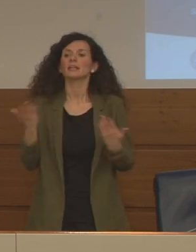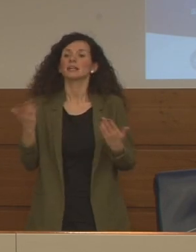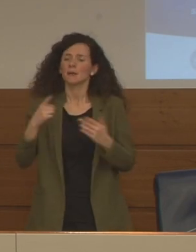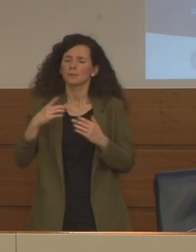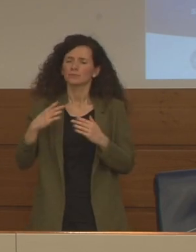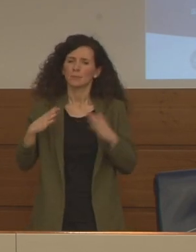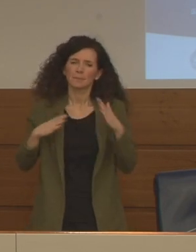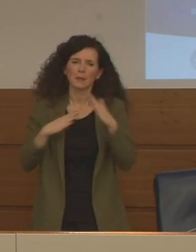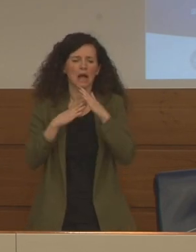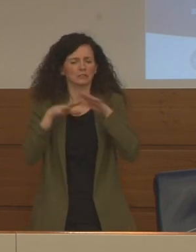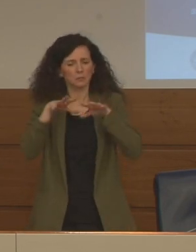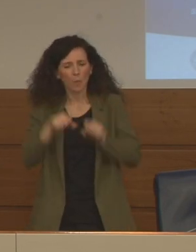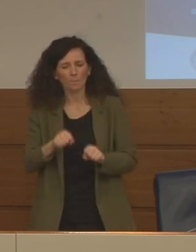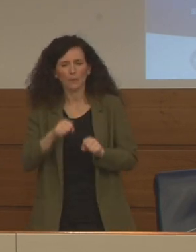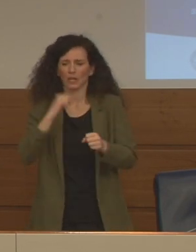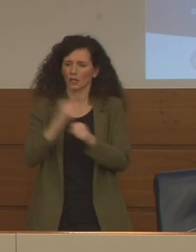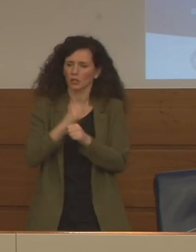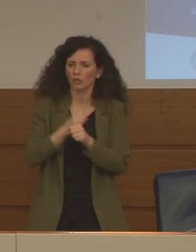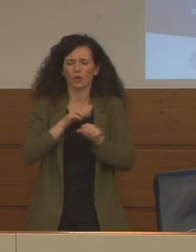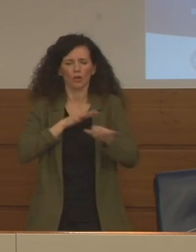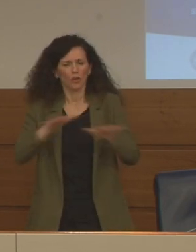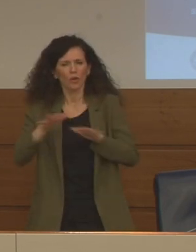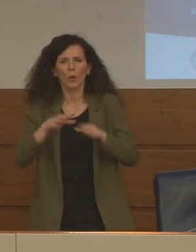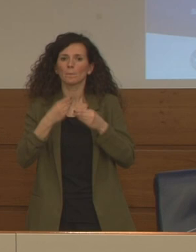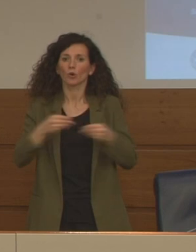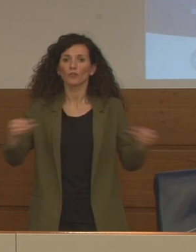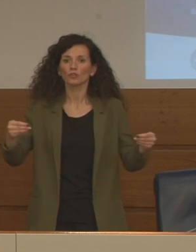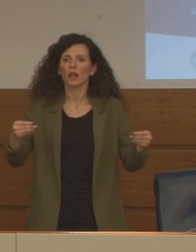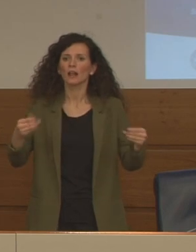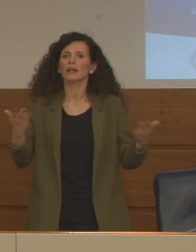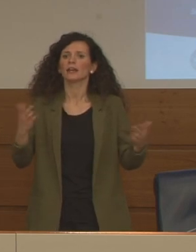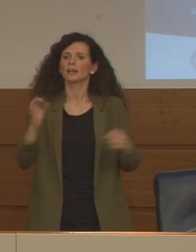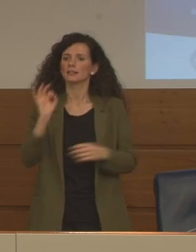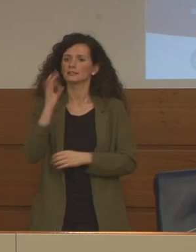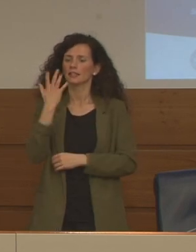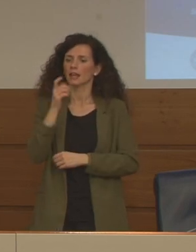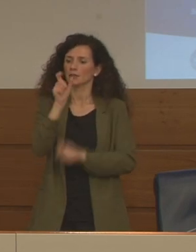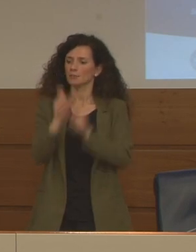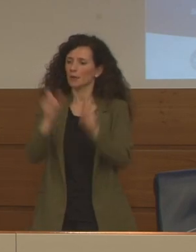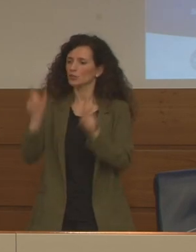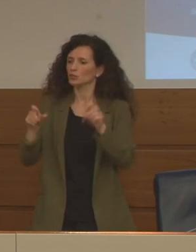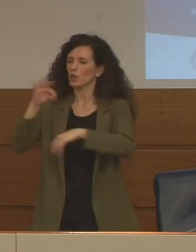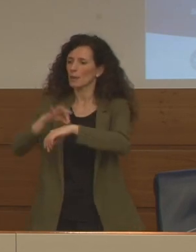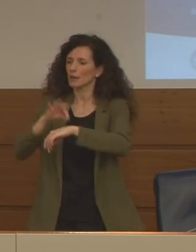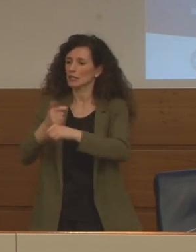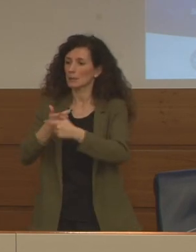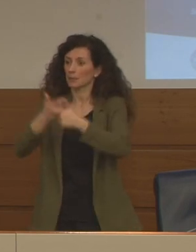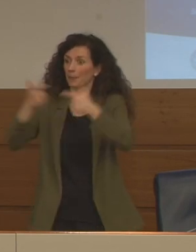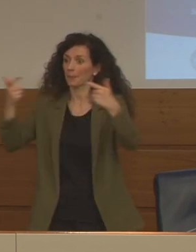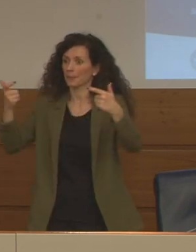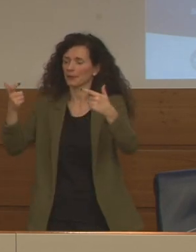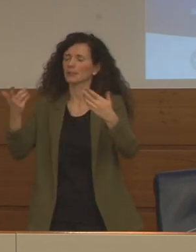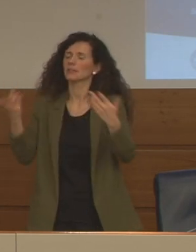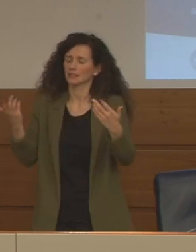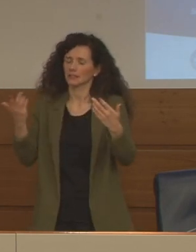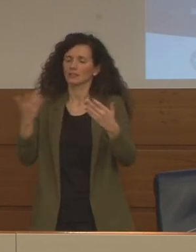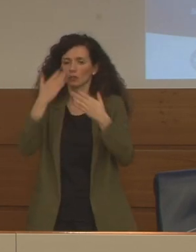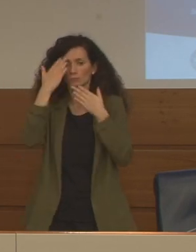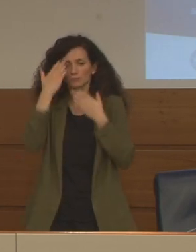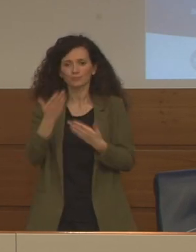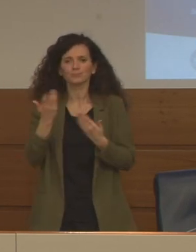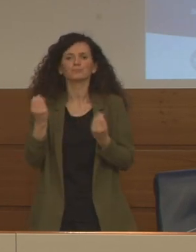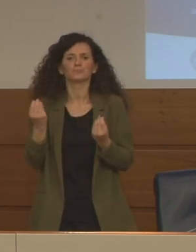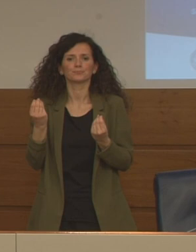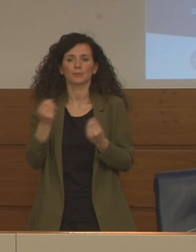massimo impegno pur con la massima personalità quando i numeri sono di un certo tipo purtroppo e soprattutto ci sono persone anziane